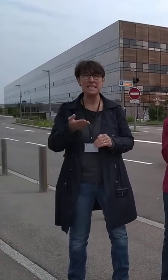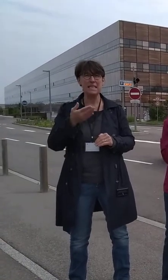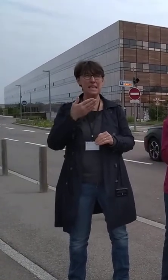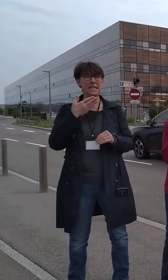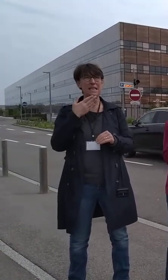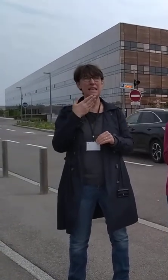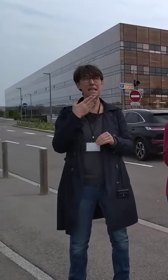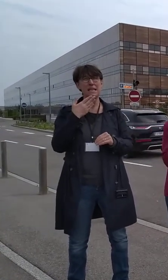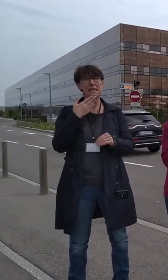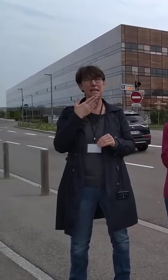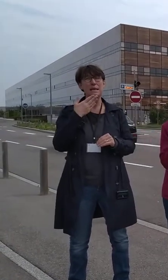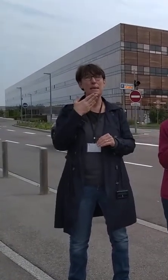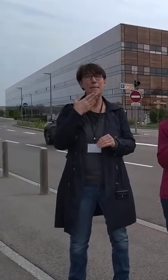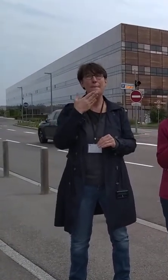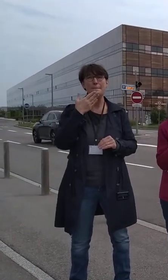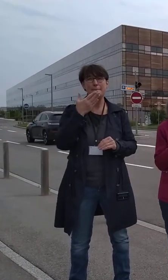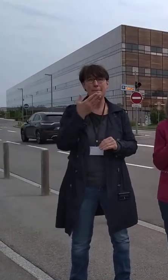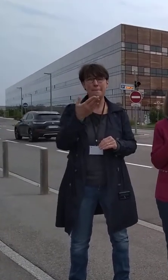Merci,